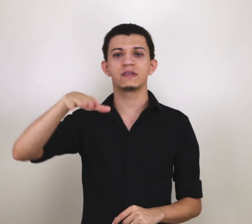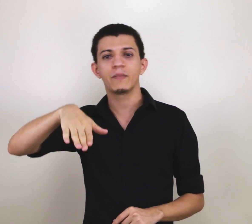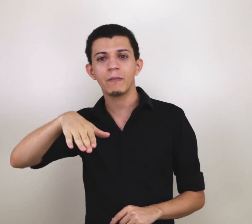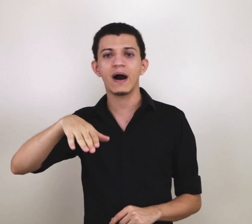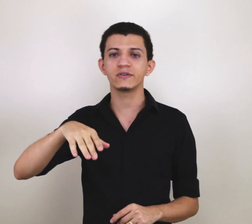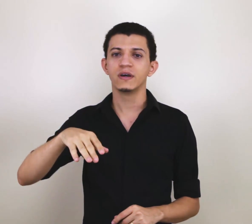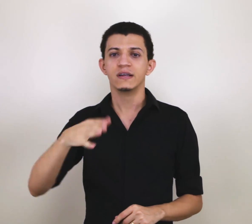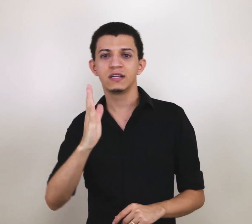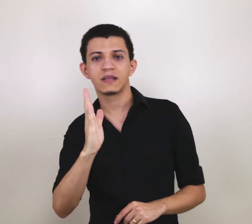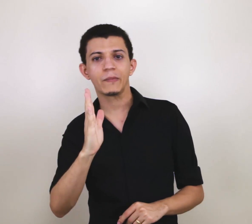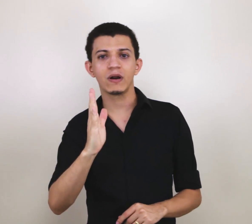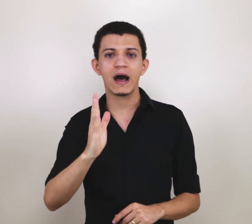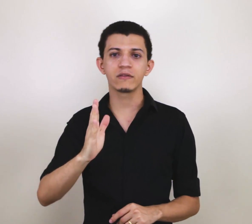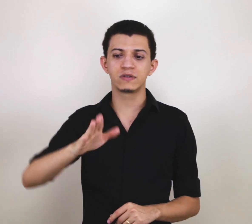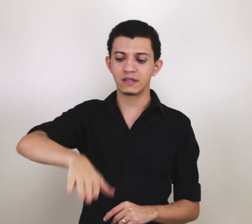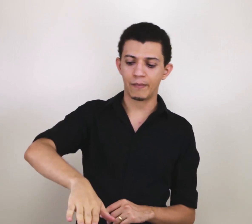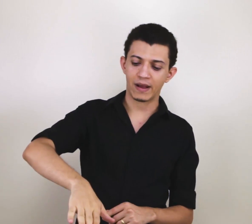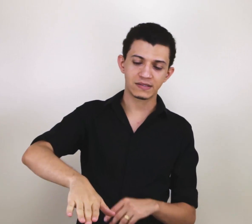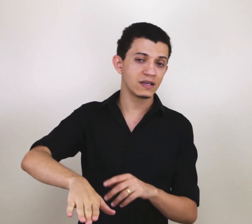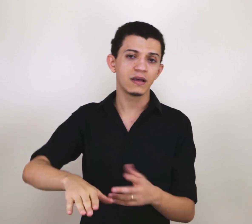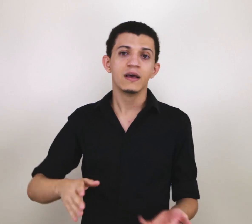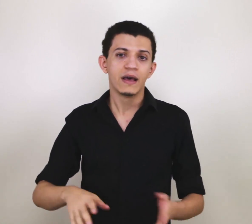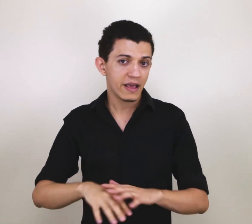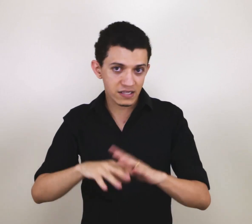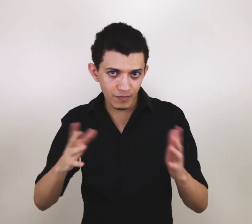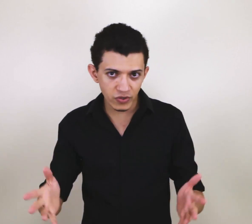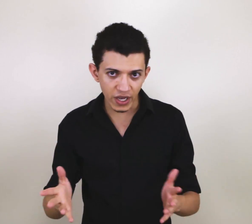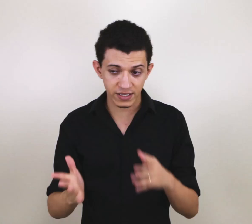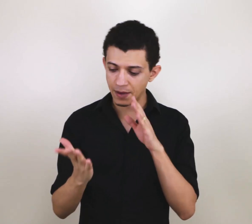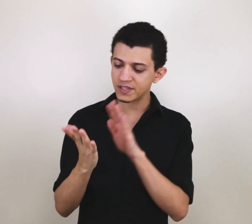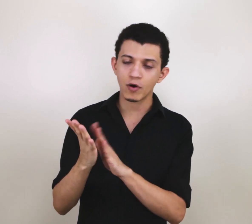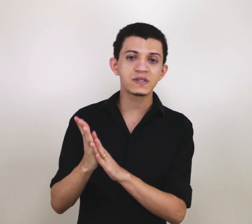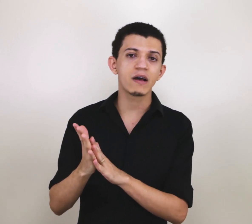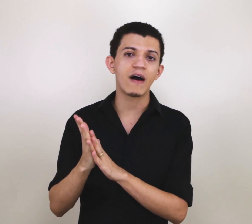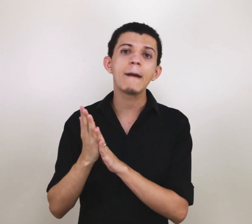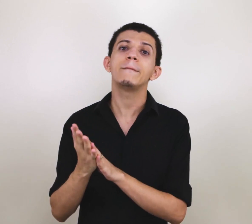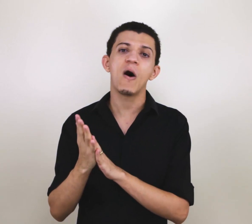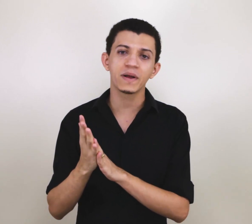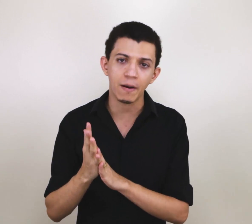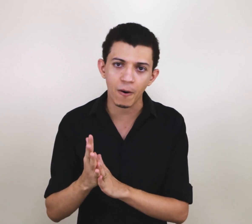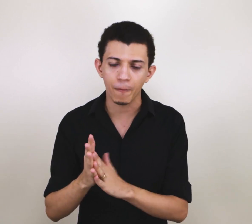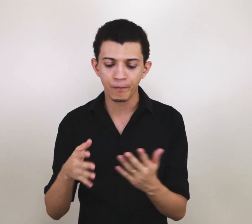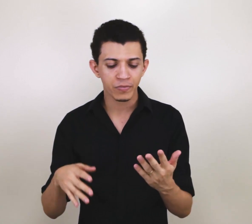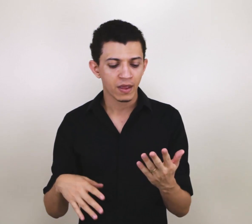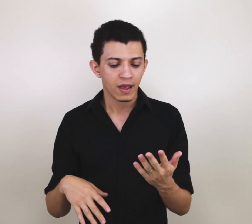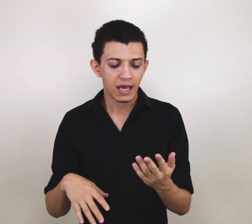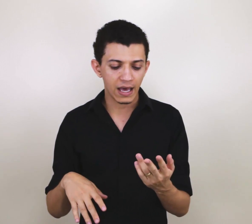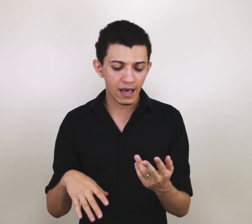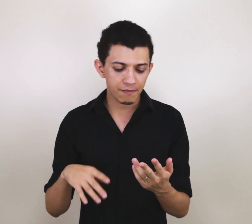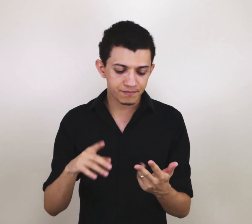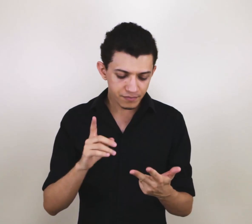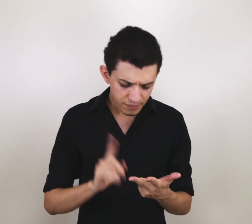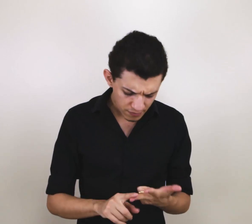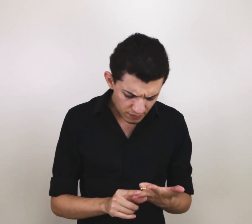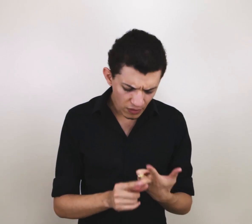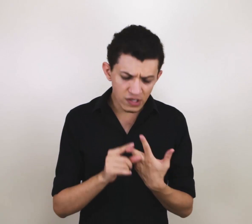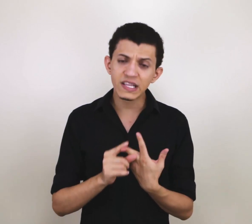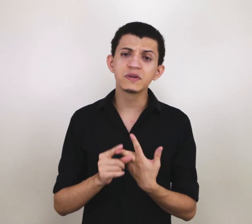para baixo, se está para o lado, se está assim, e assim por diante. Sempre você vai observar a palma da mão. Nós temos